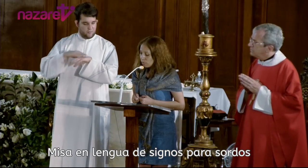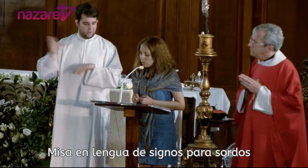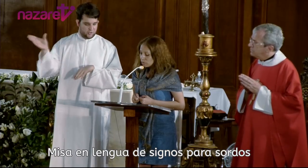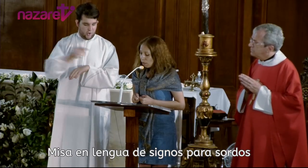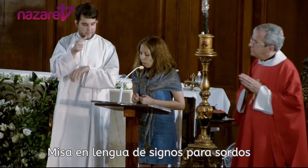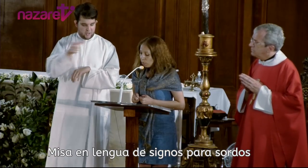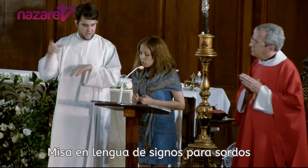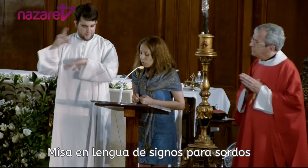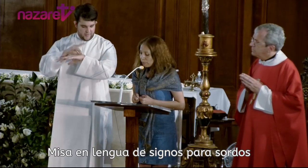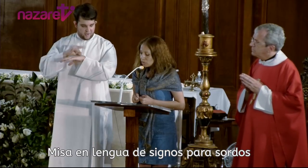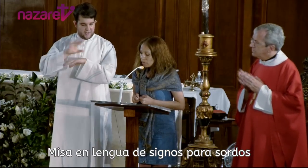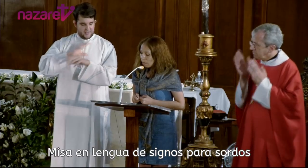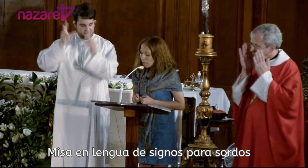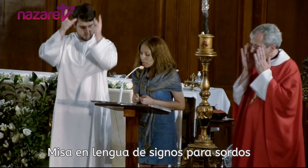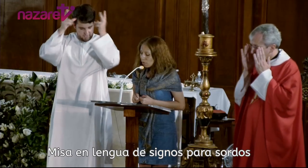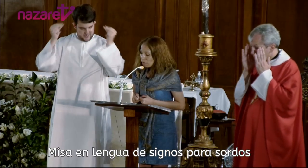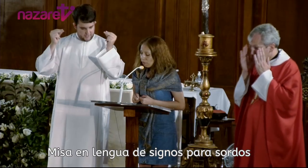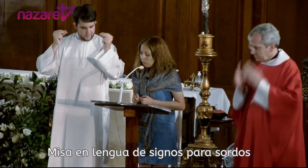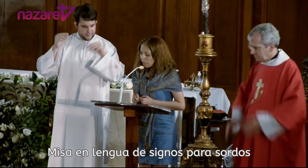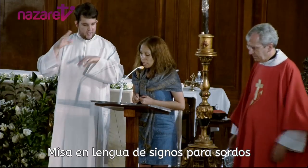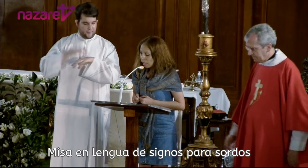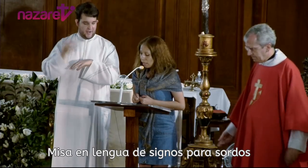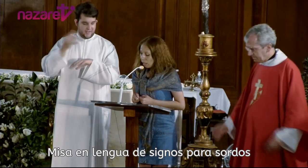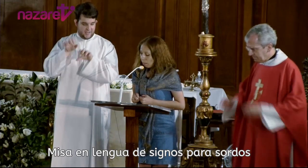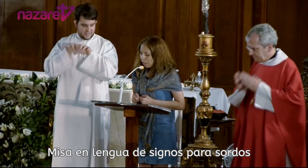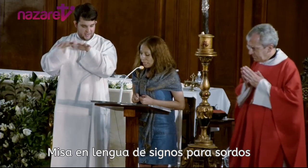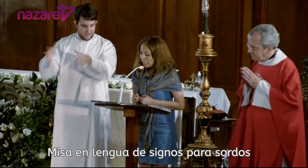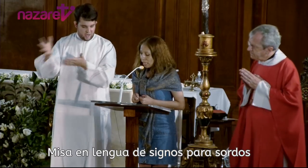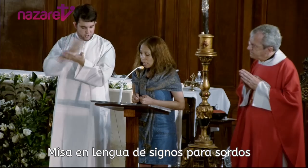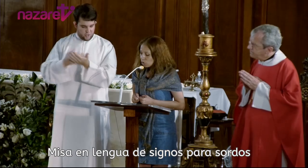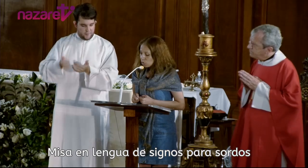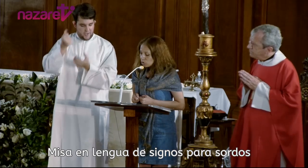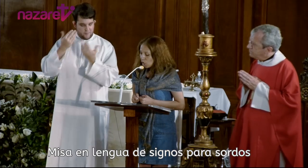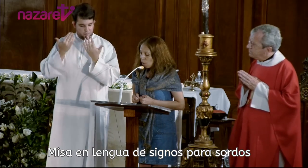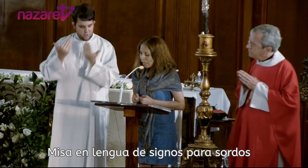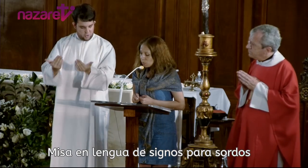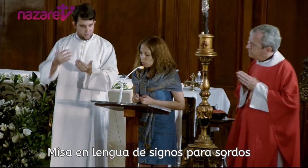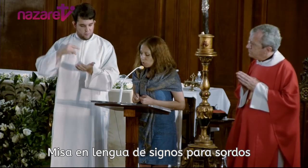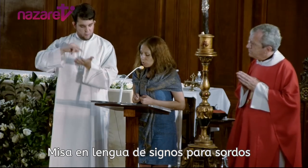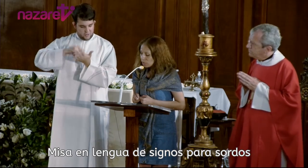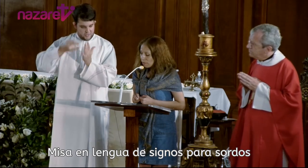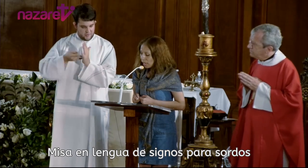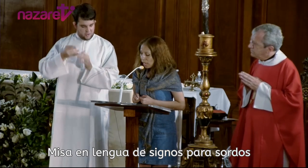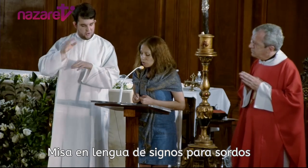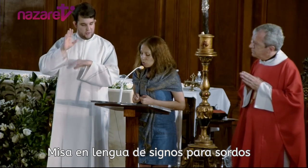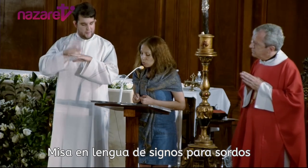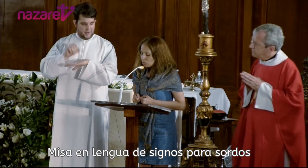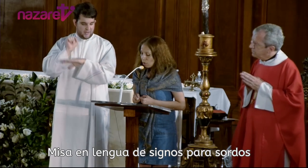coronavirus, por todo el personal médico y de enfermería, para que llegue a todos lo más pronto posible la solución